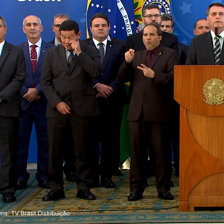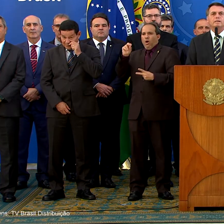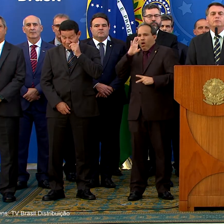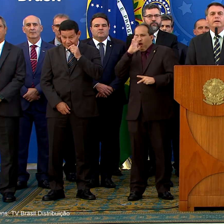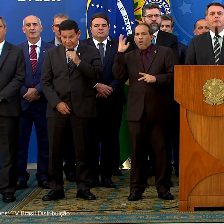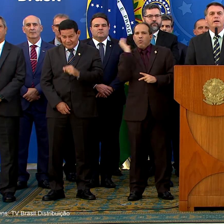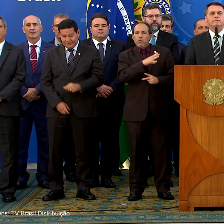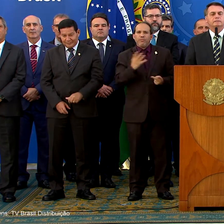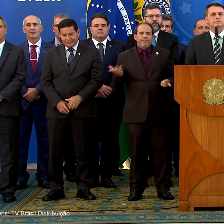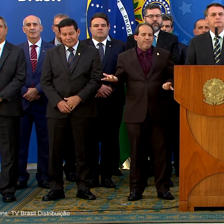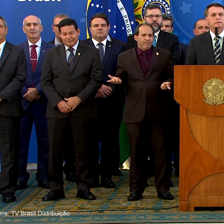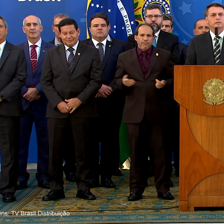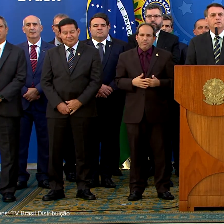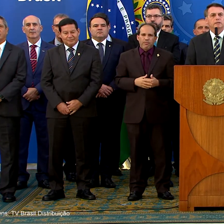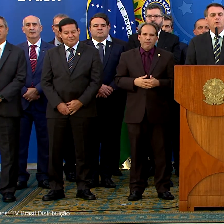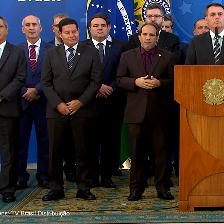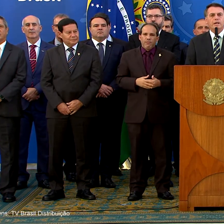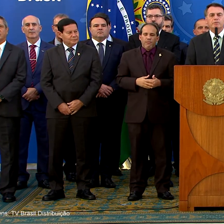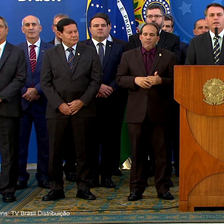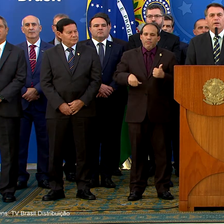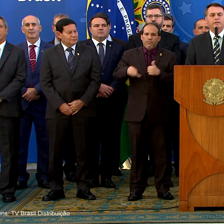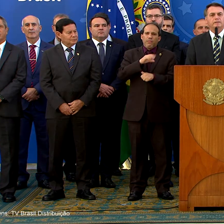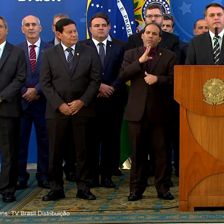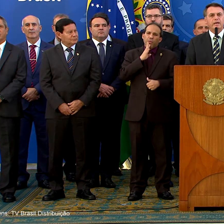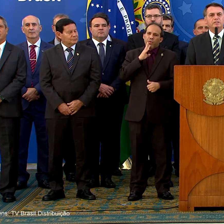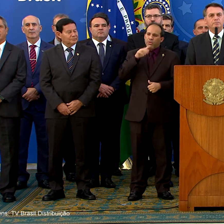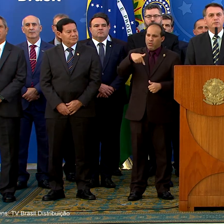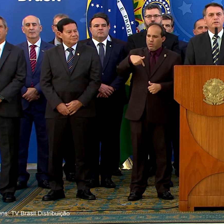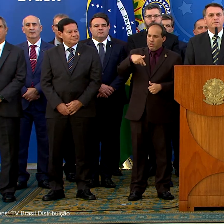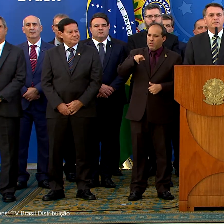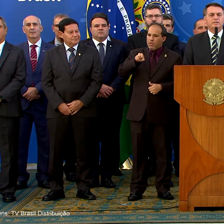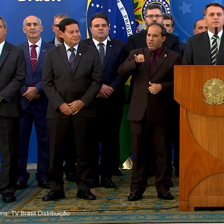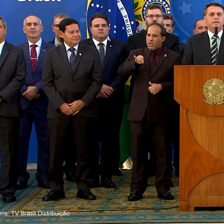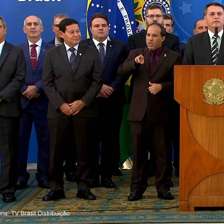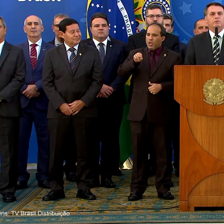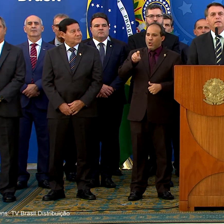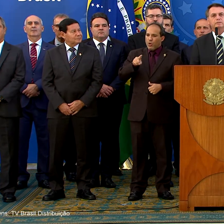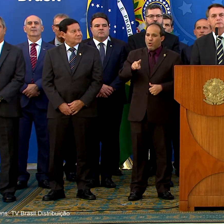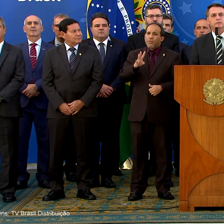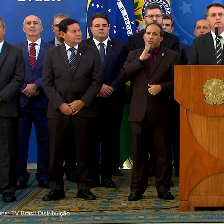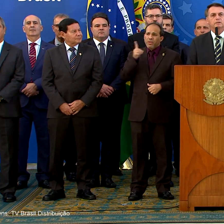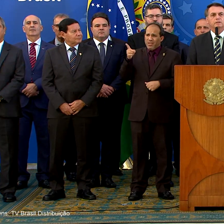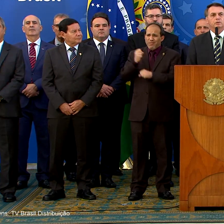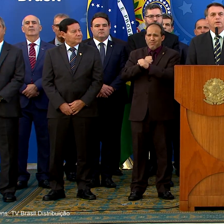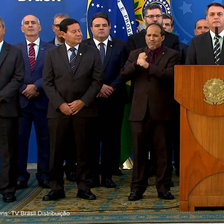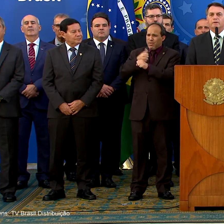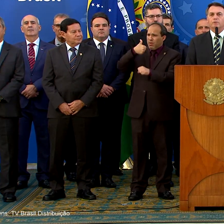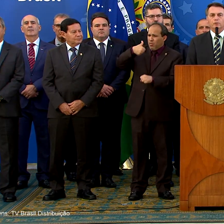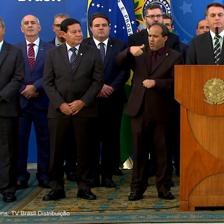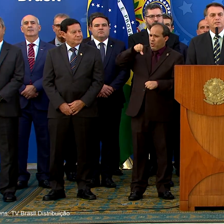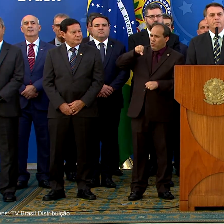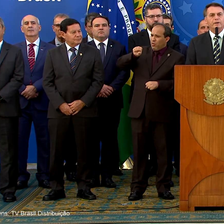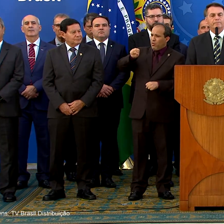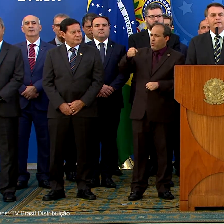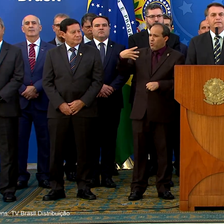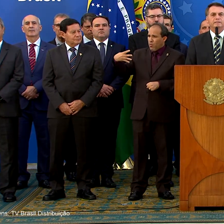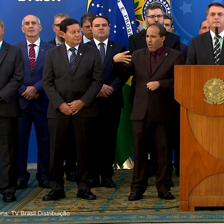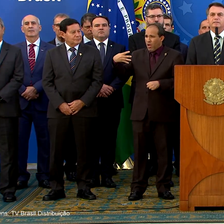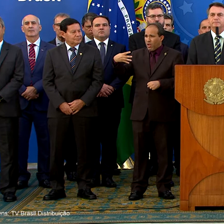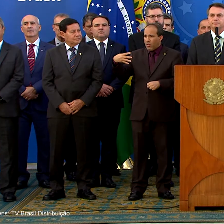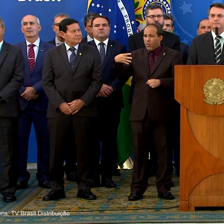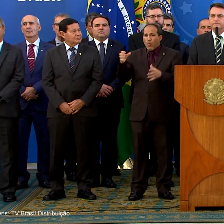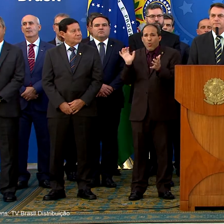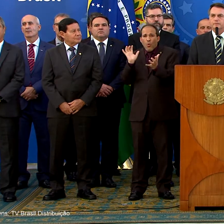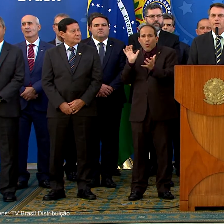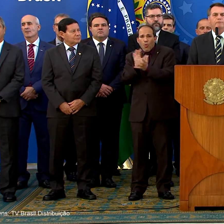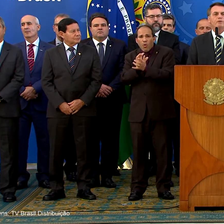é o caso queiroz eu conheço queiroz desde 1984 no oitavo grupo de campanha